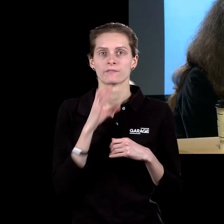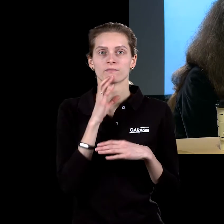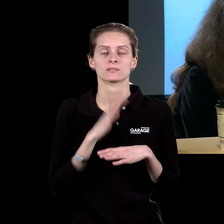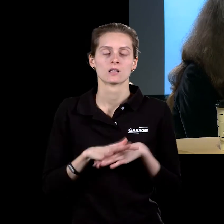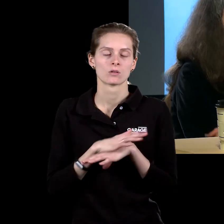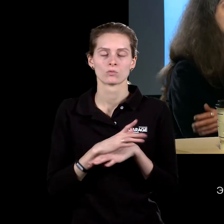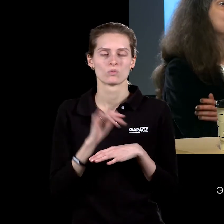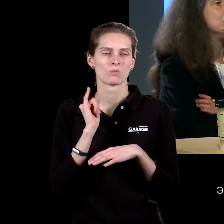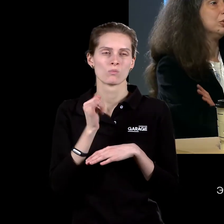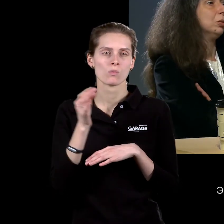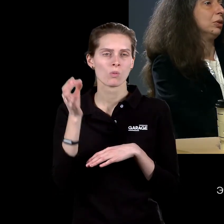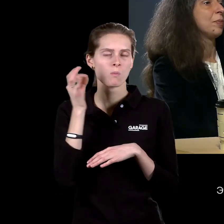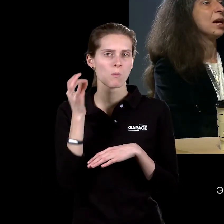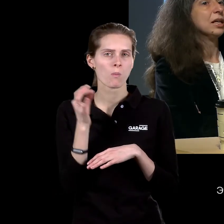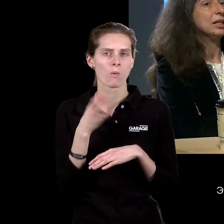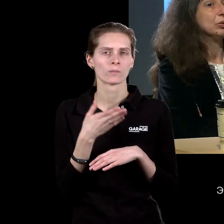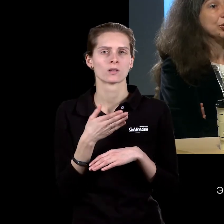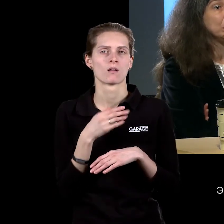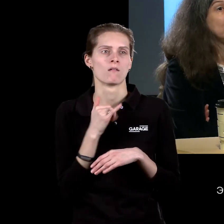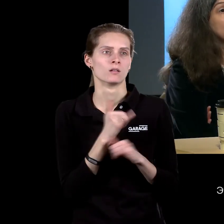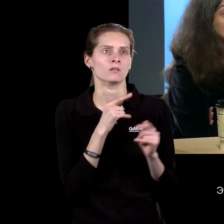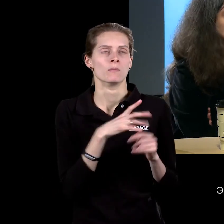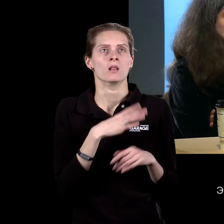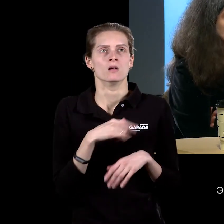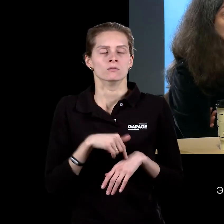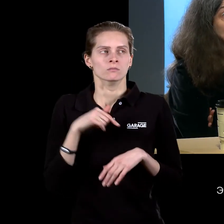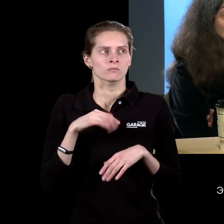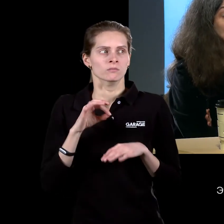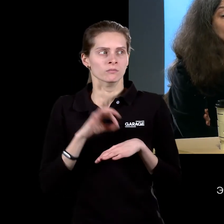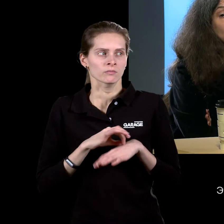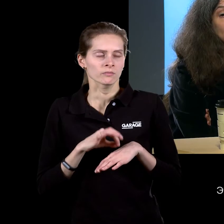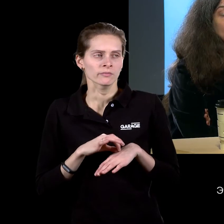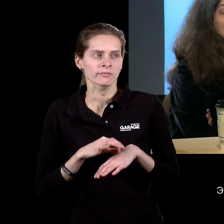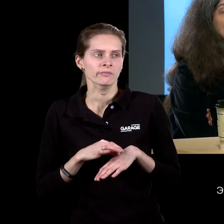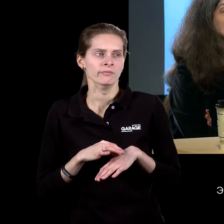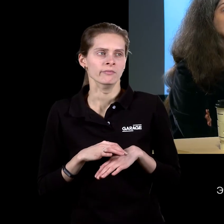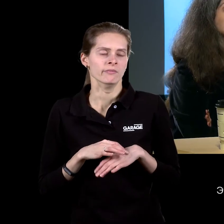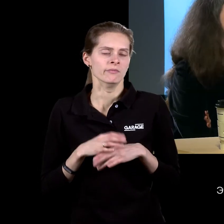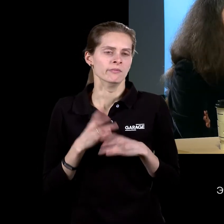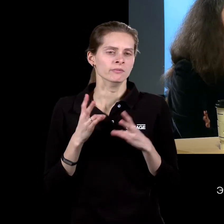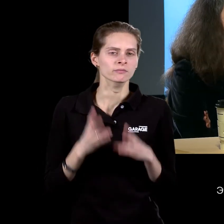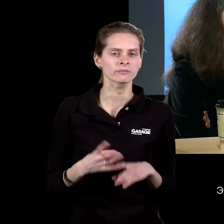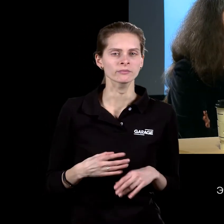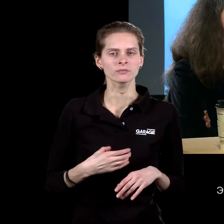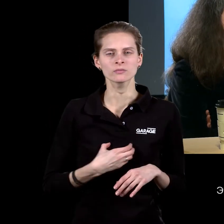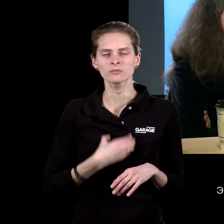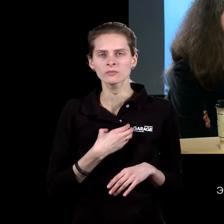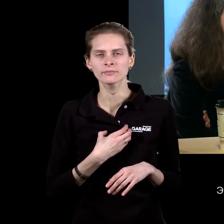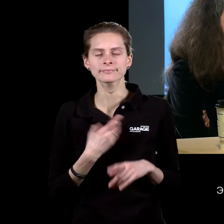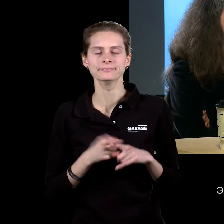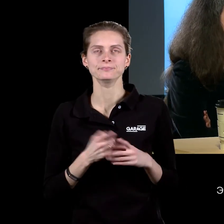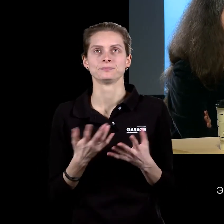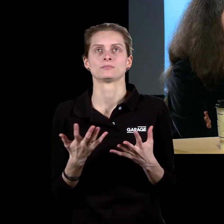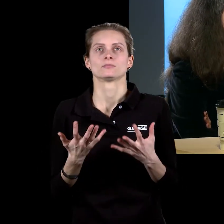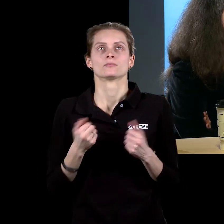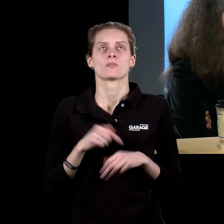плохо помнила. Для нее это было и очень болезненным, и страшным опытом, естественно. И при этом это было опытом обретения